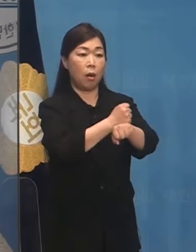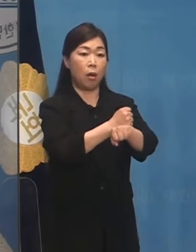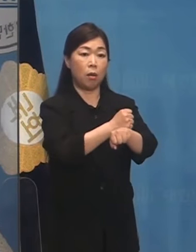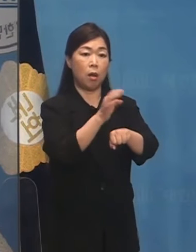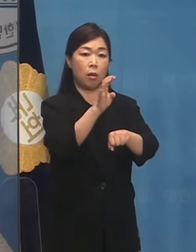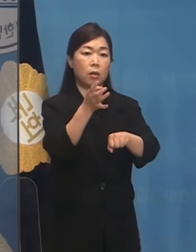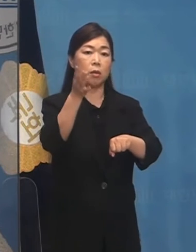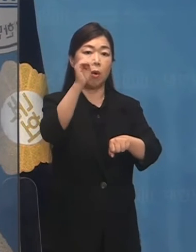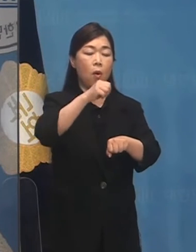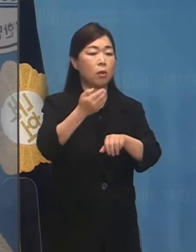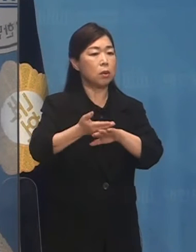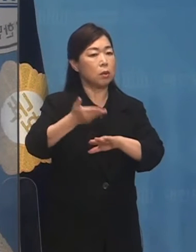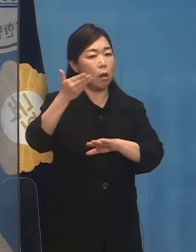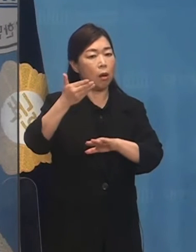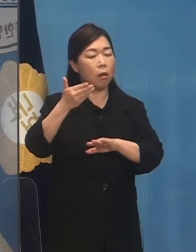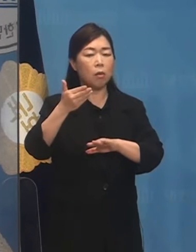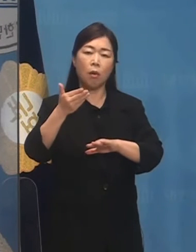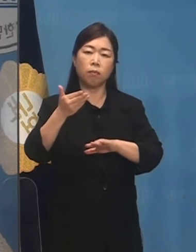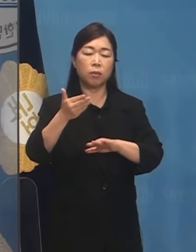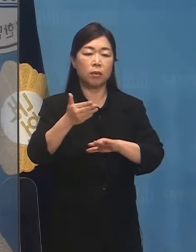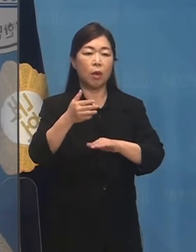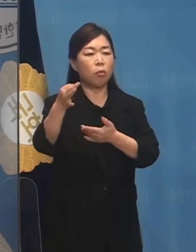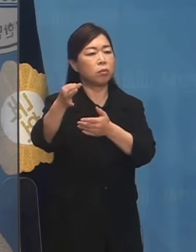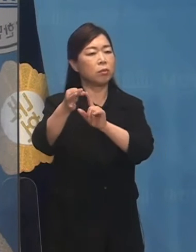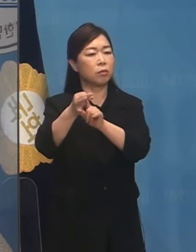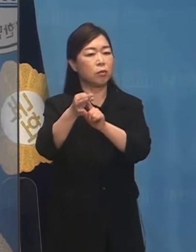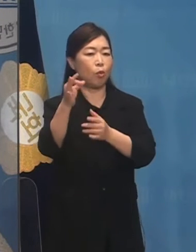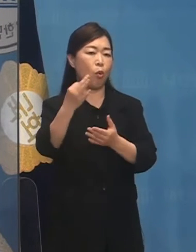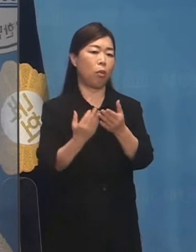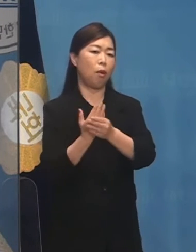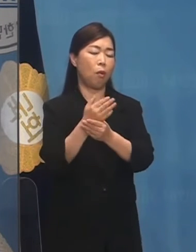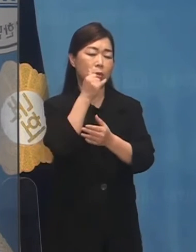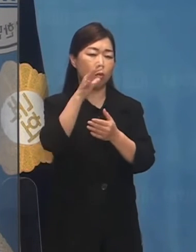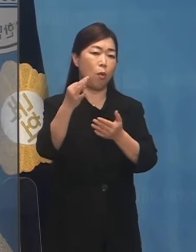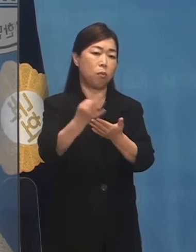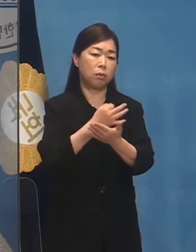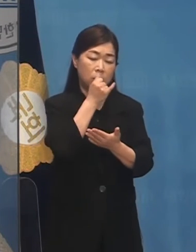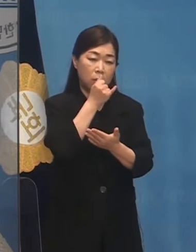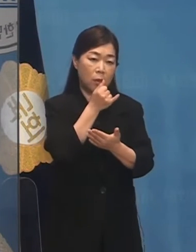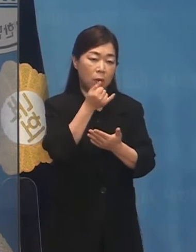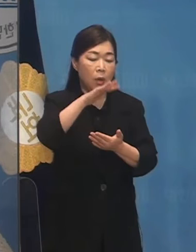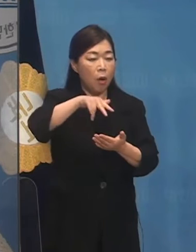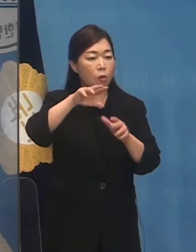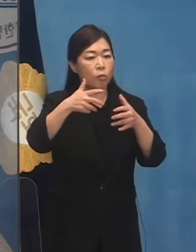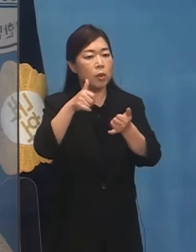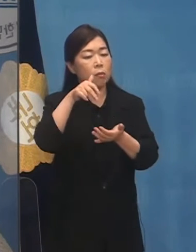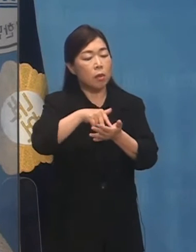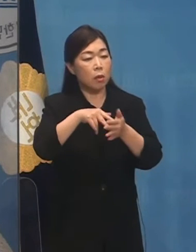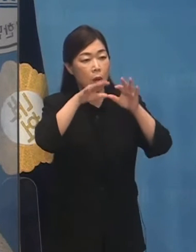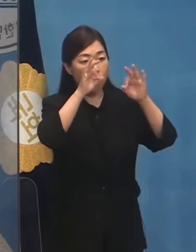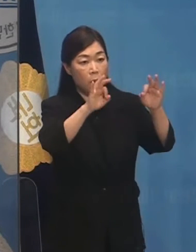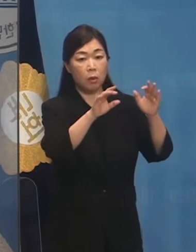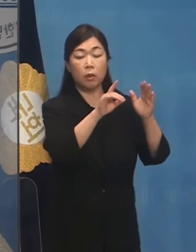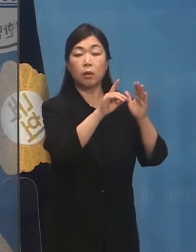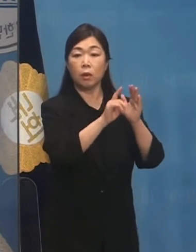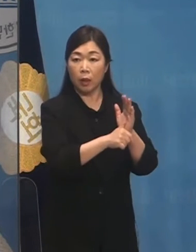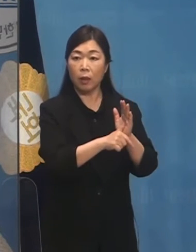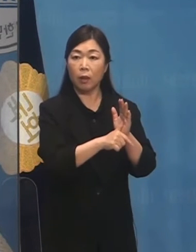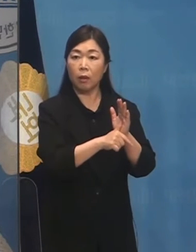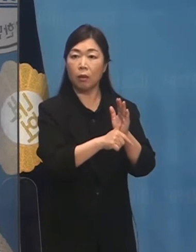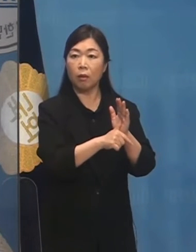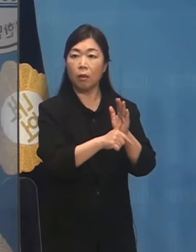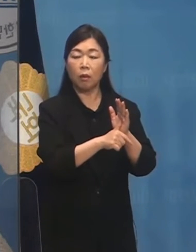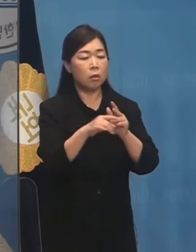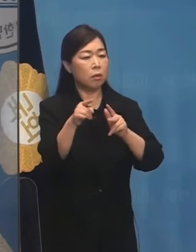그런 이거를 뭐라고 해야 되나요? 그런 정도의 수입이 있으셨는데 국민들 눈높이로 봤을 때